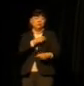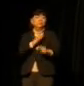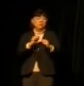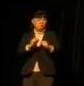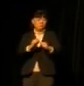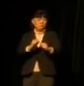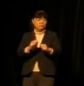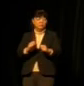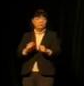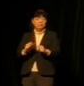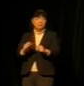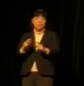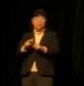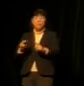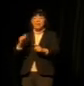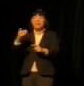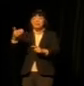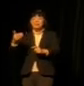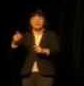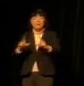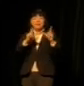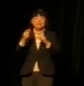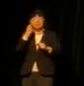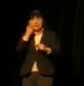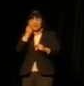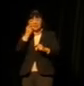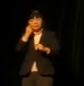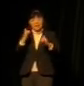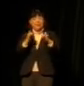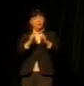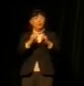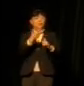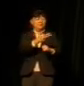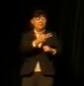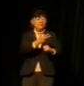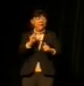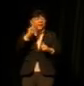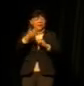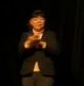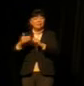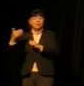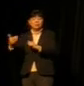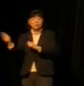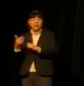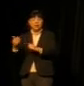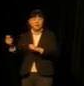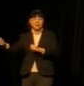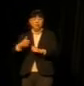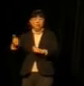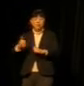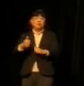家がある教職員は小高区には住めませんので、相馬市とか鹿島区から出勤してました。それで、ね、対策としては